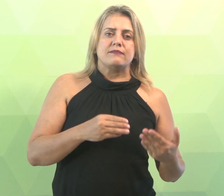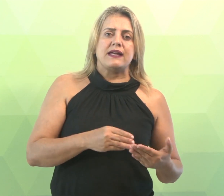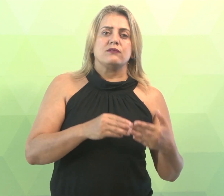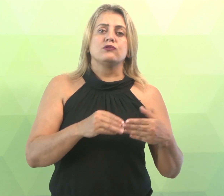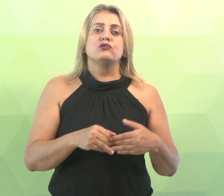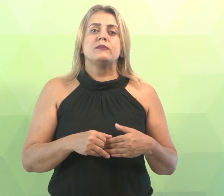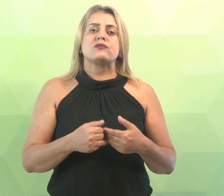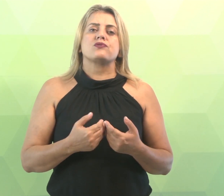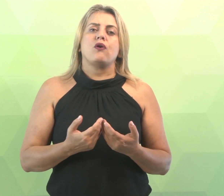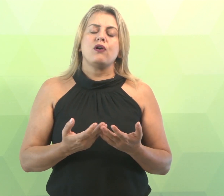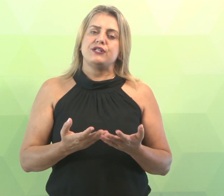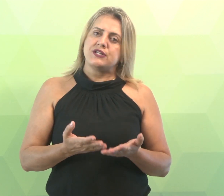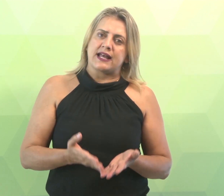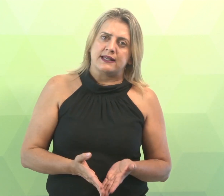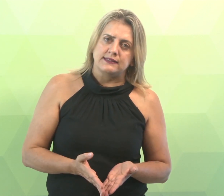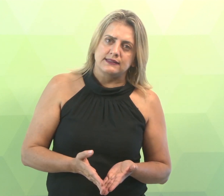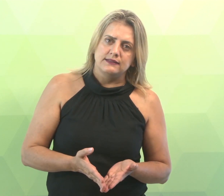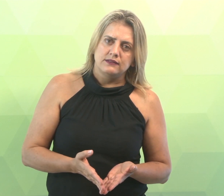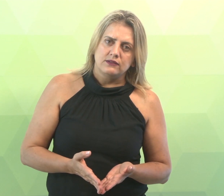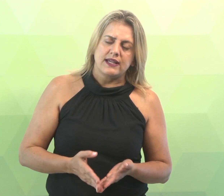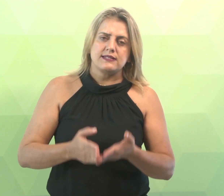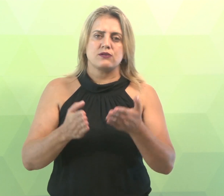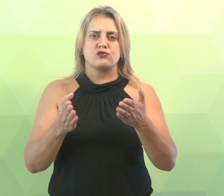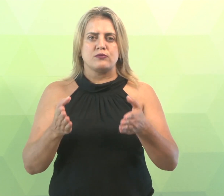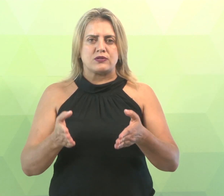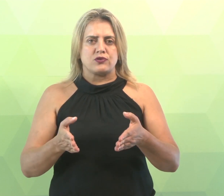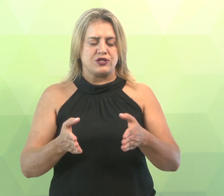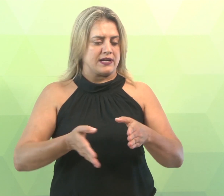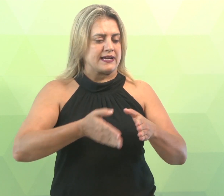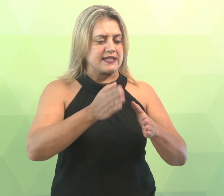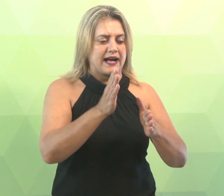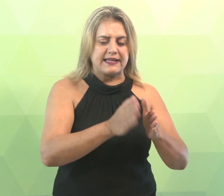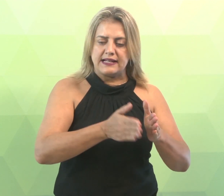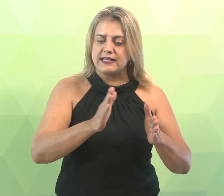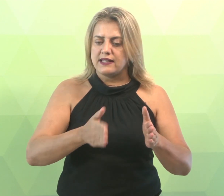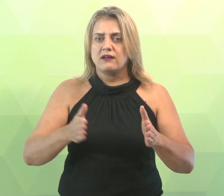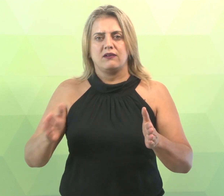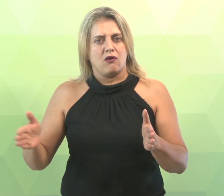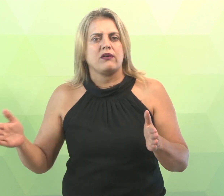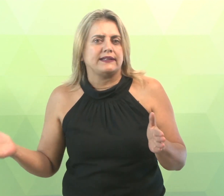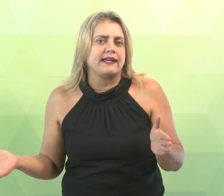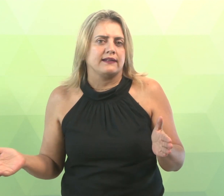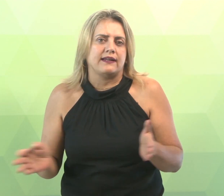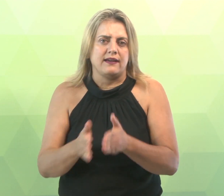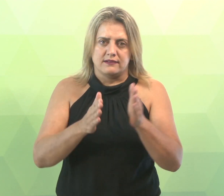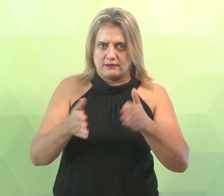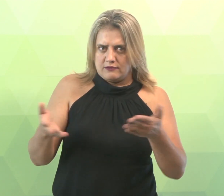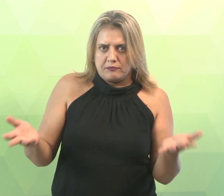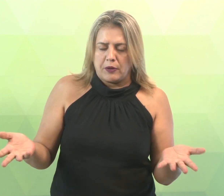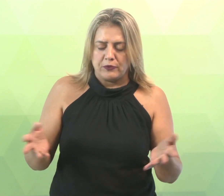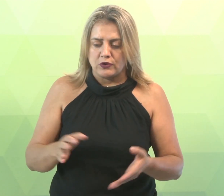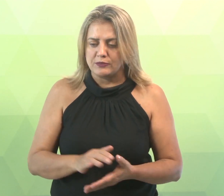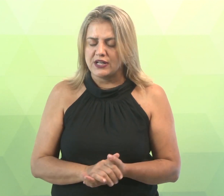também os números ordinais. O que são os números ordinais? Aquele que ordena, né? O próprio nome já